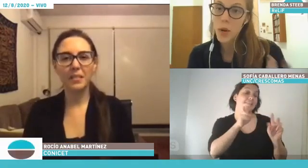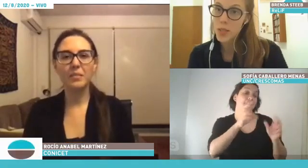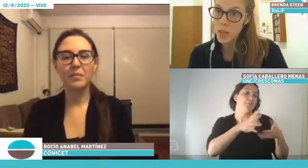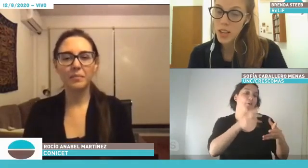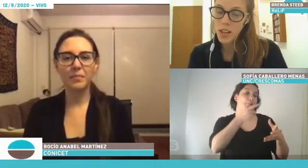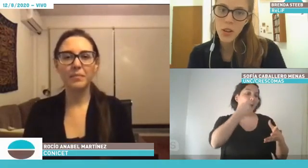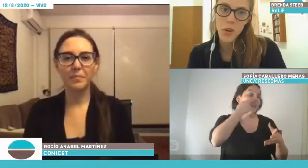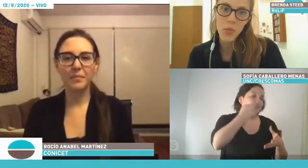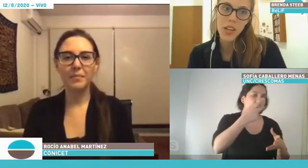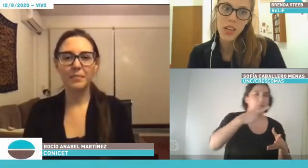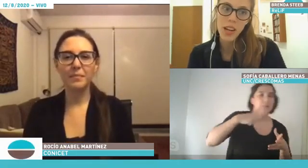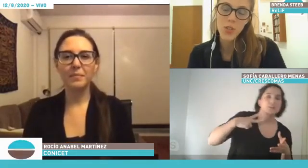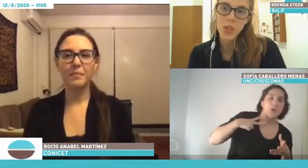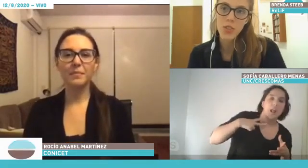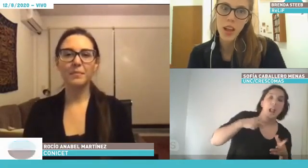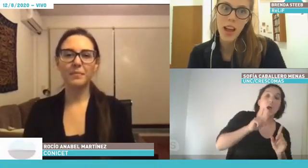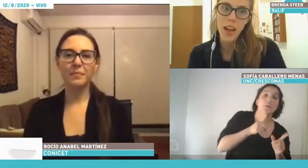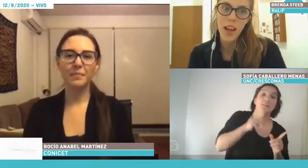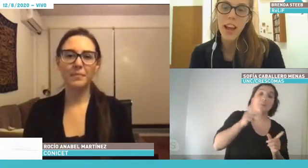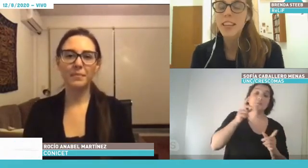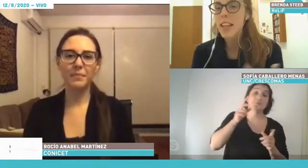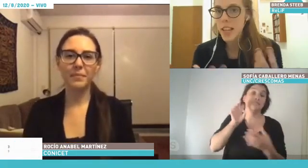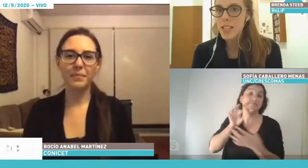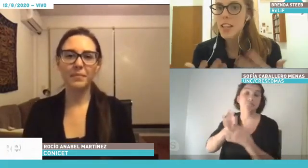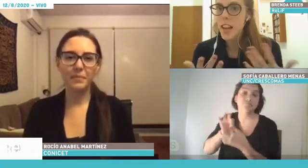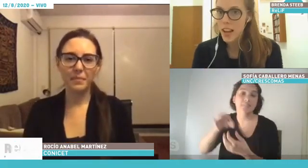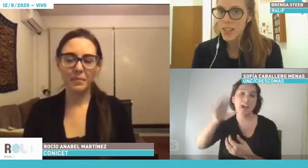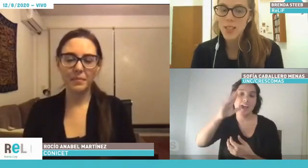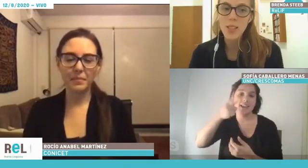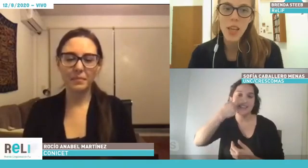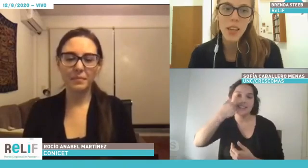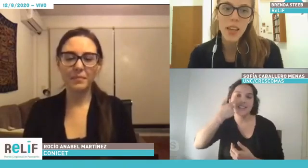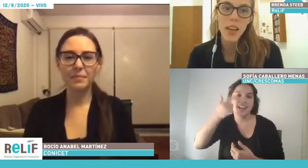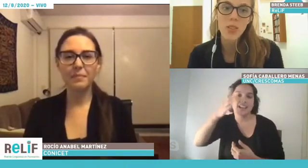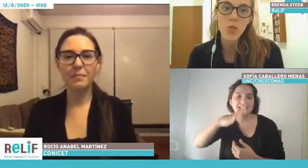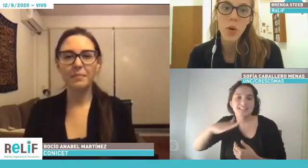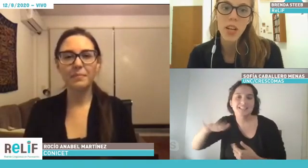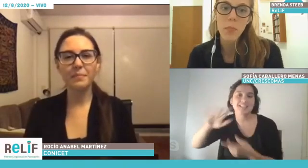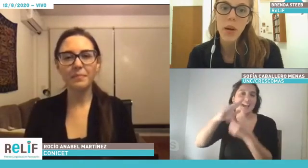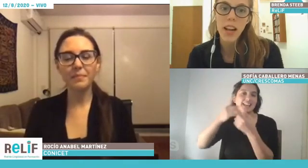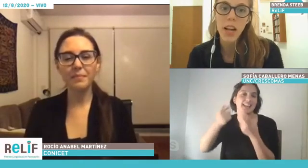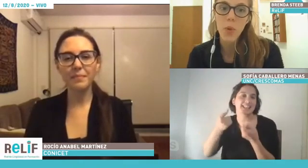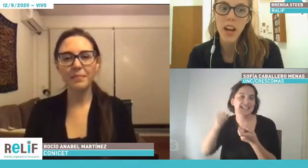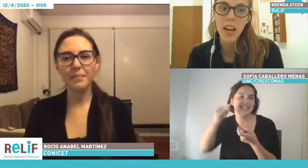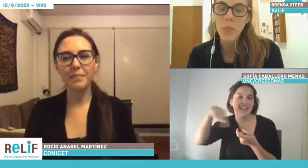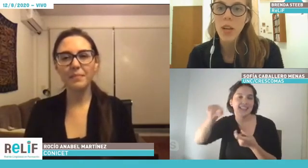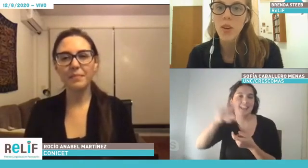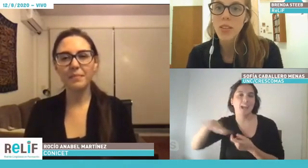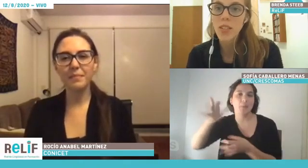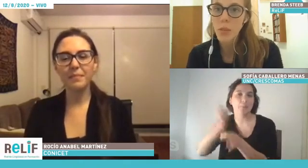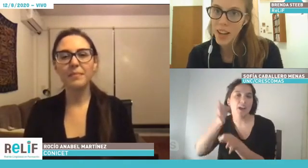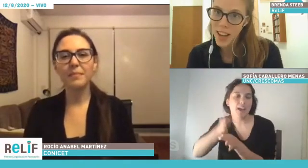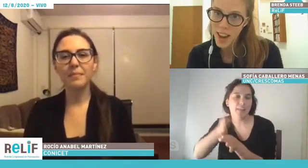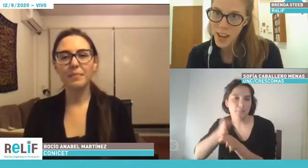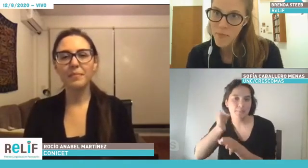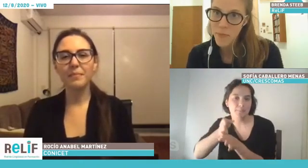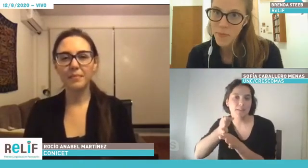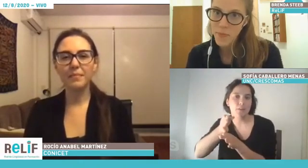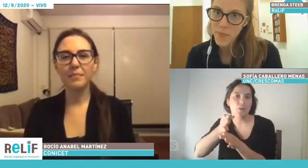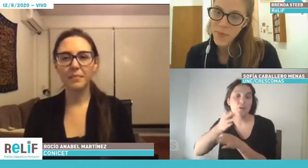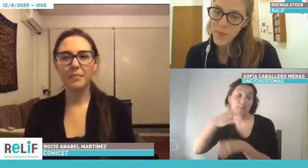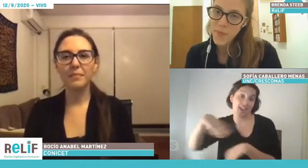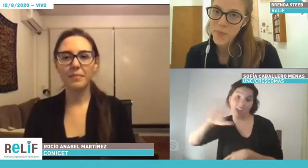tanto en lo personal como en relación al interés y la necesidad que supone para el campo académico y para el